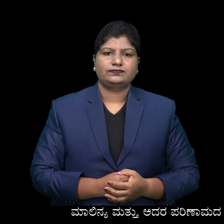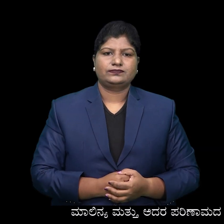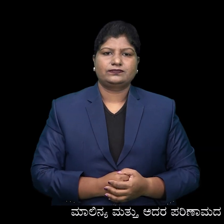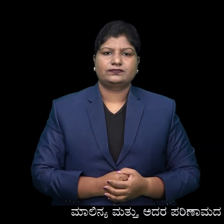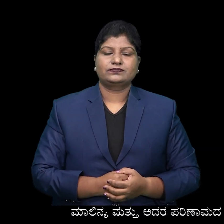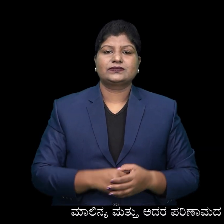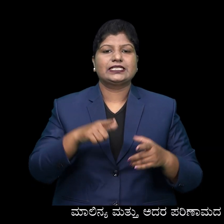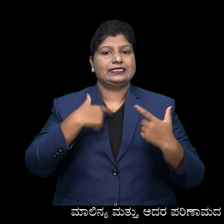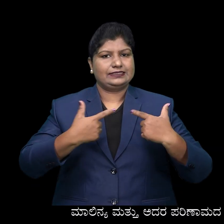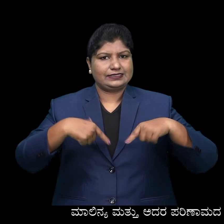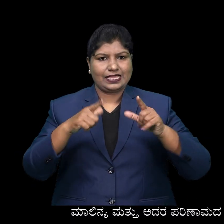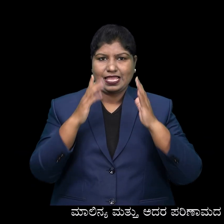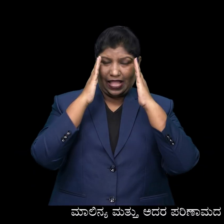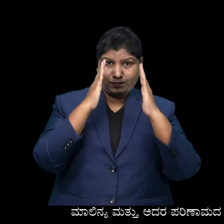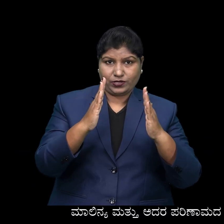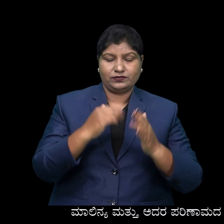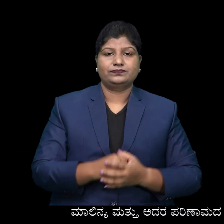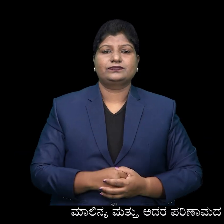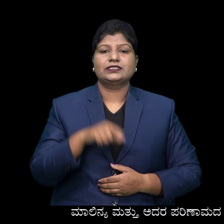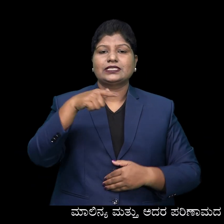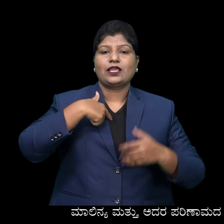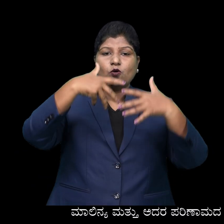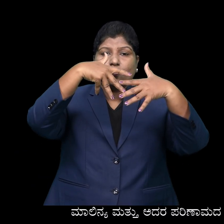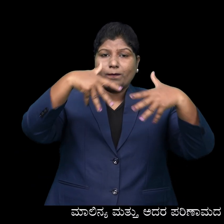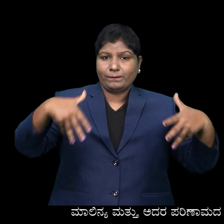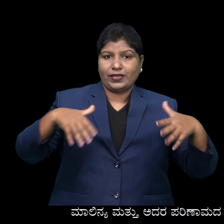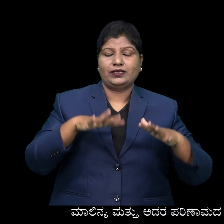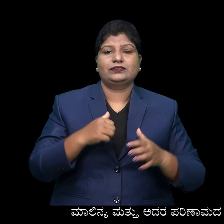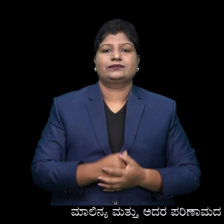ಮಾಲಿನ್ಯ ಮತ್ತು ಅದರ ಪರಿಣಾಮದ ಪರಿಕಲ್ಪನೆಯ ನಕ್ಷೆಯನ್ನ ನಾವು ಗಮನಿಸೋಣ.